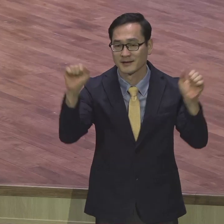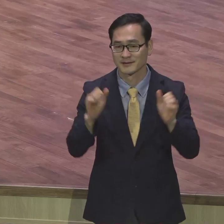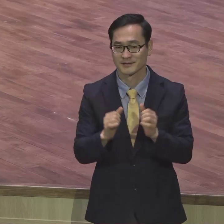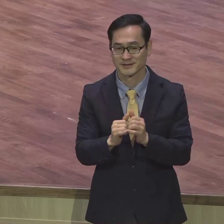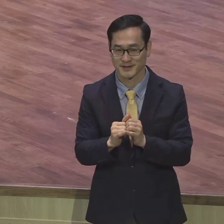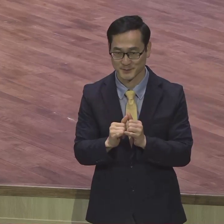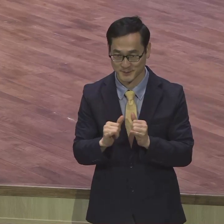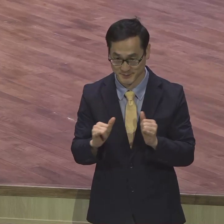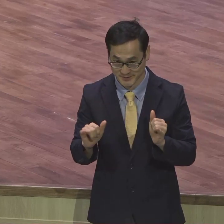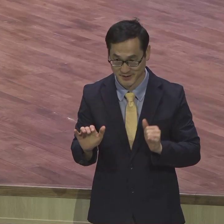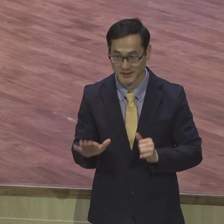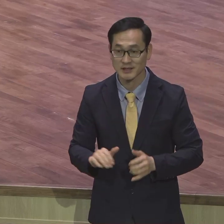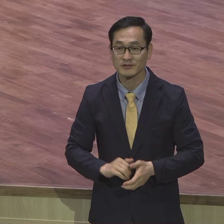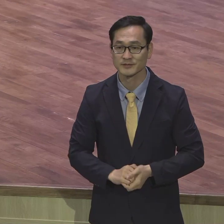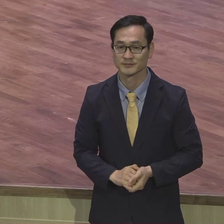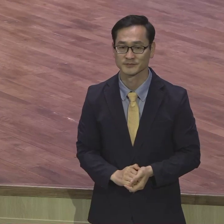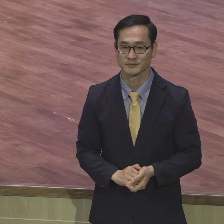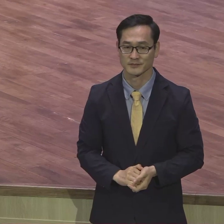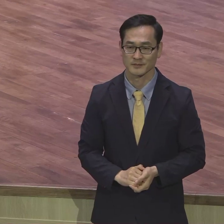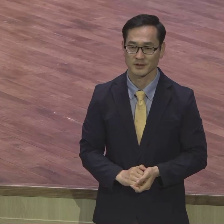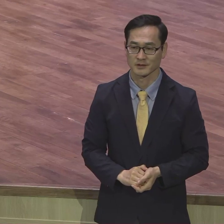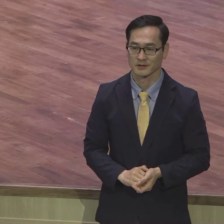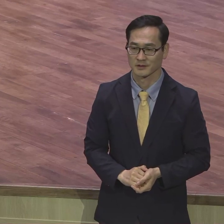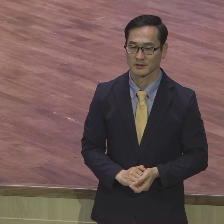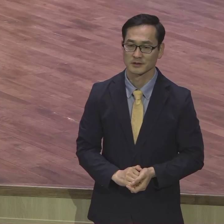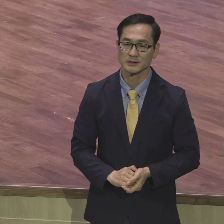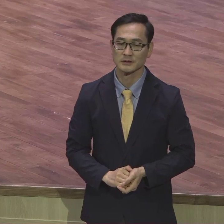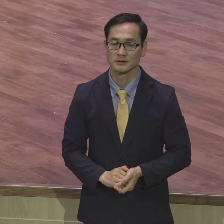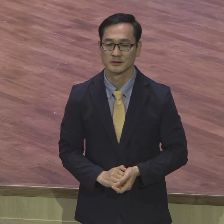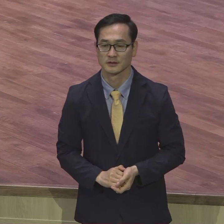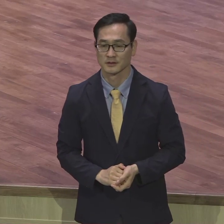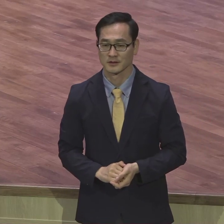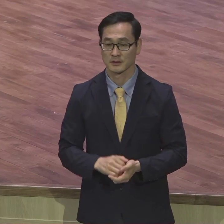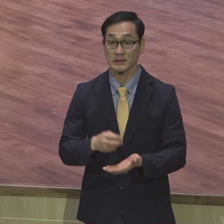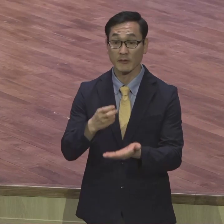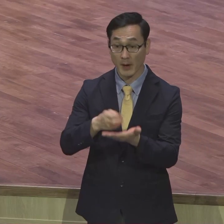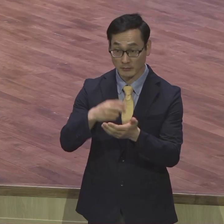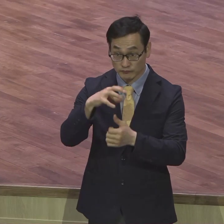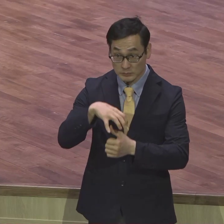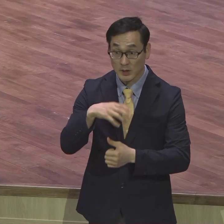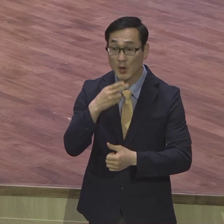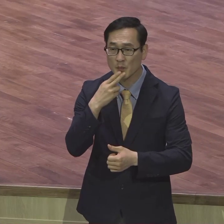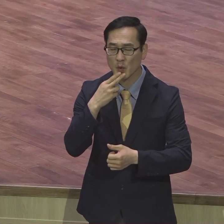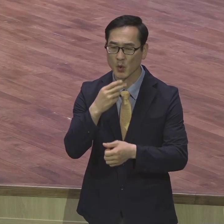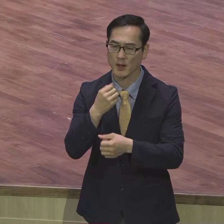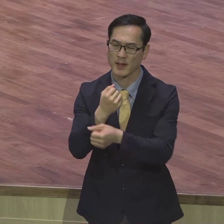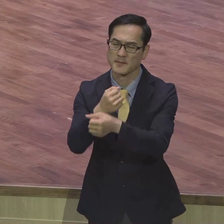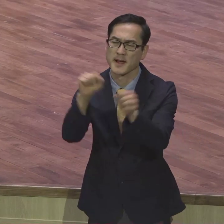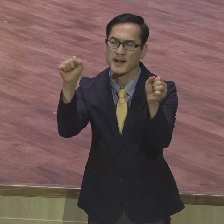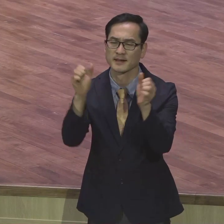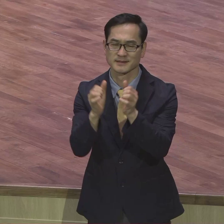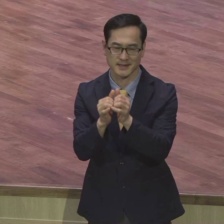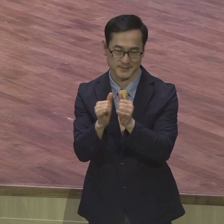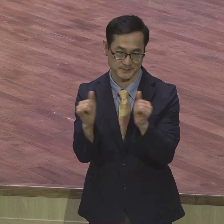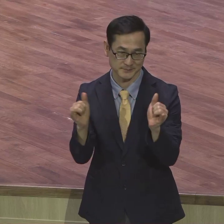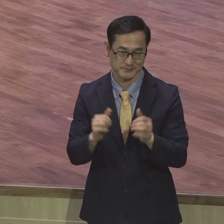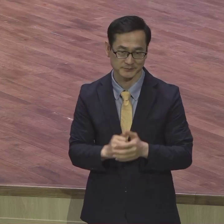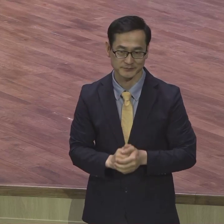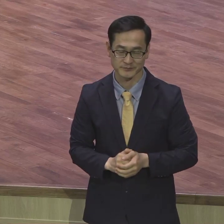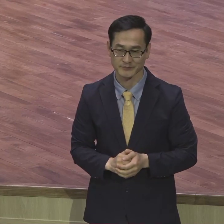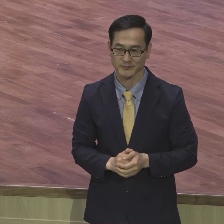여러분은 법적으로 자유한 줄 믿으시기 바랍니다. 이들 읽어드린 말씀과죠. 완전